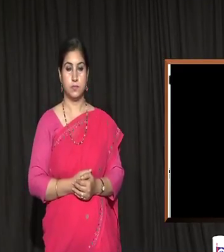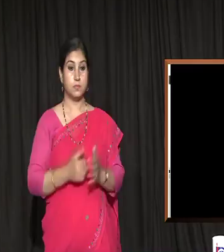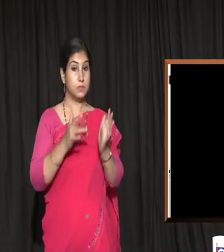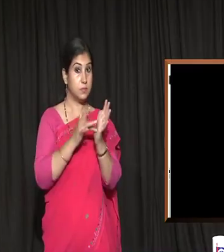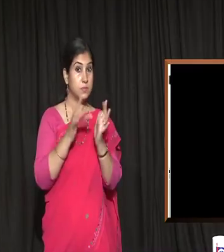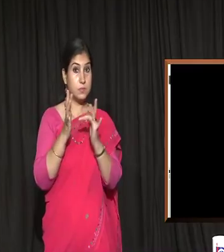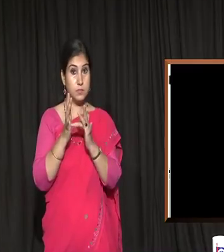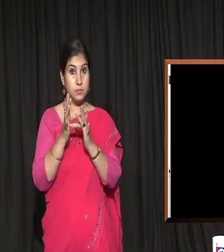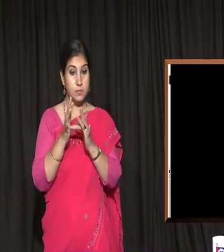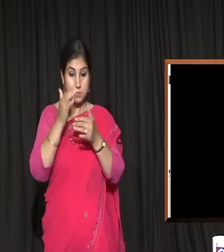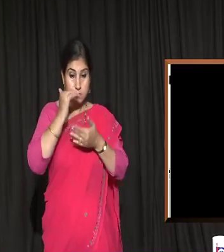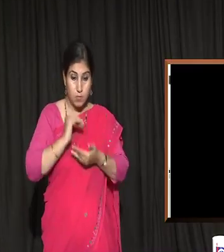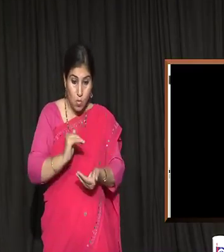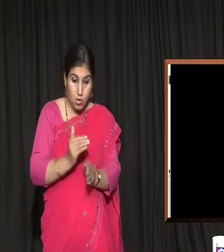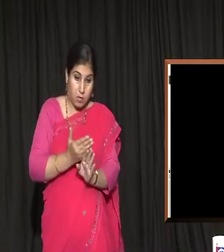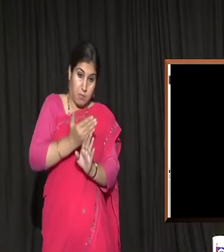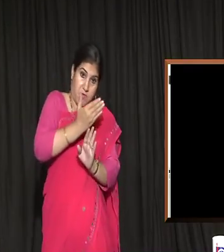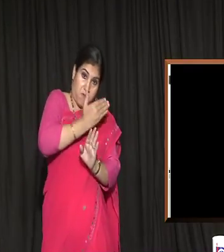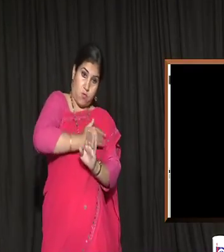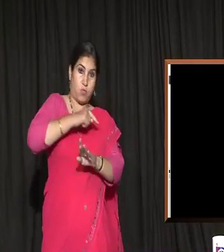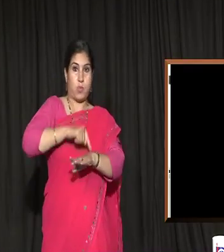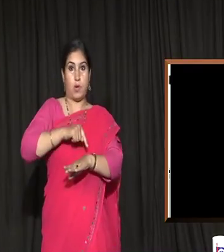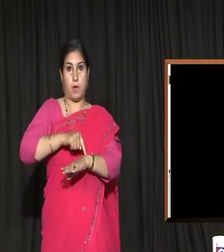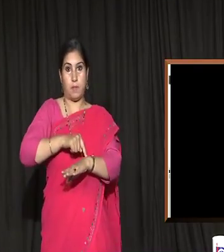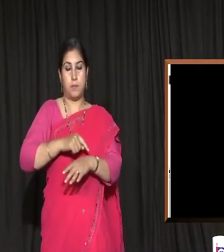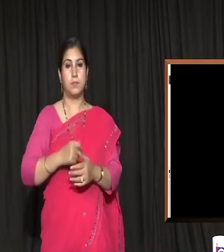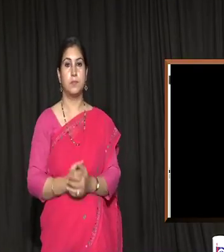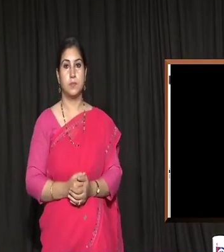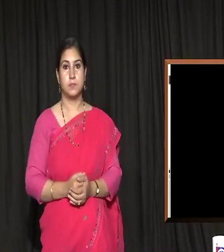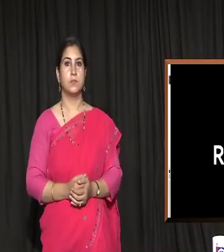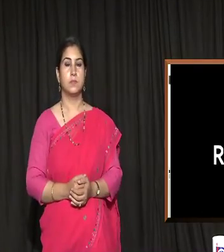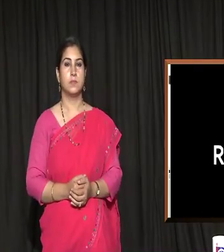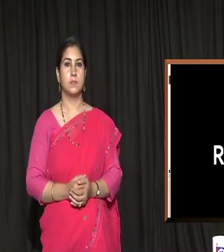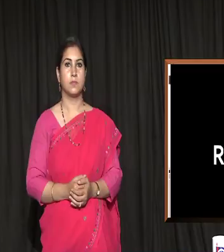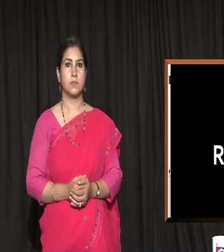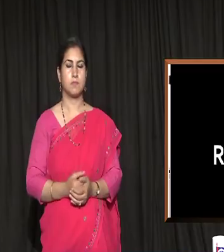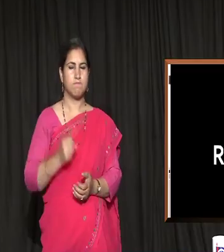BC before Christ. ईसा पूर्व. Revolt